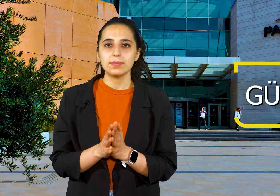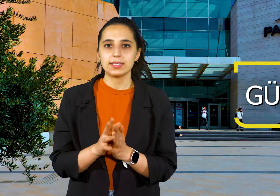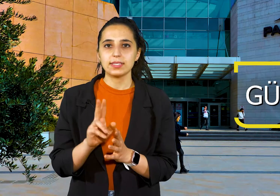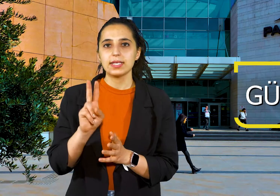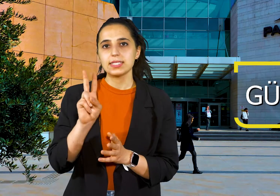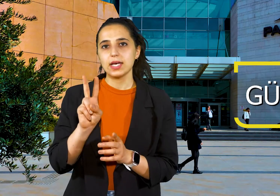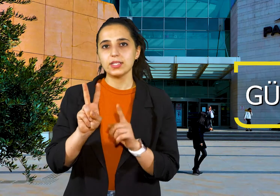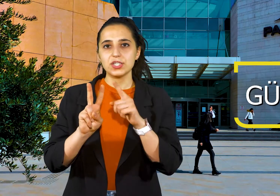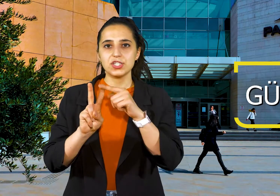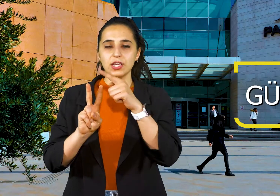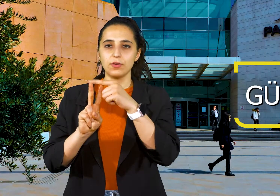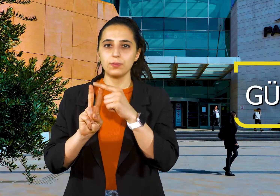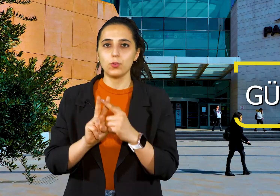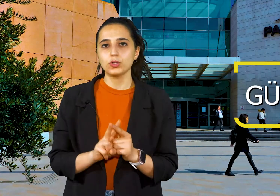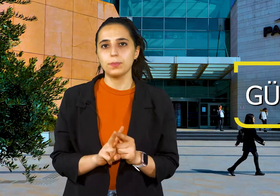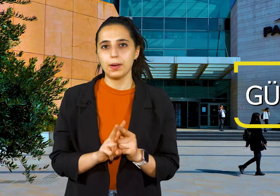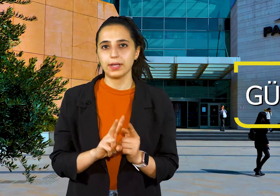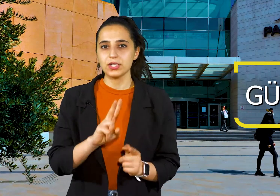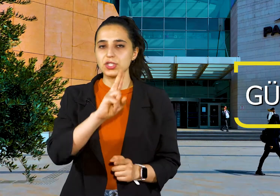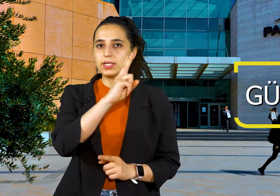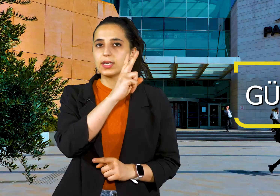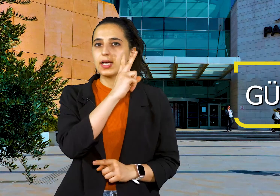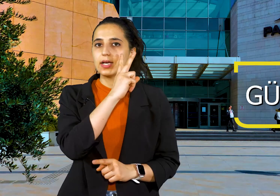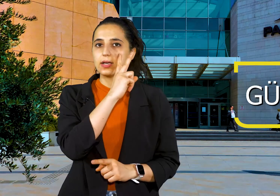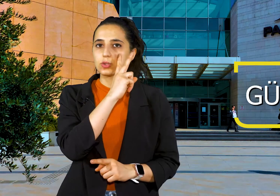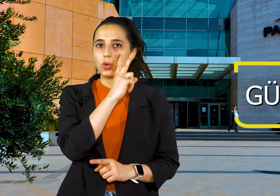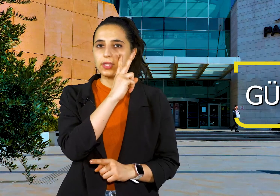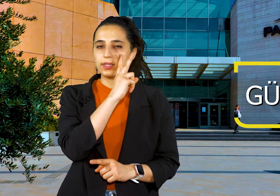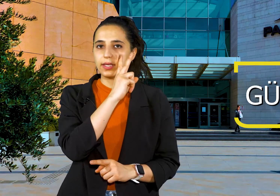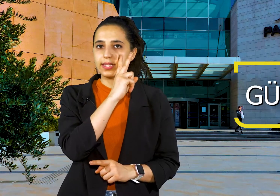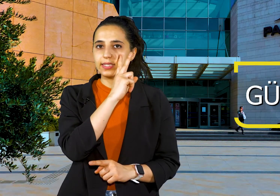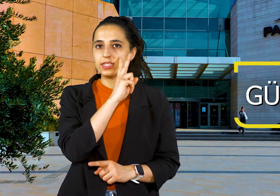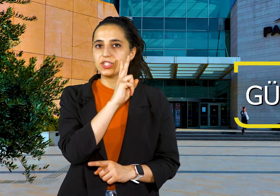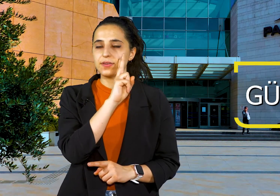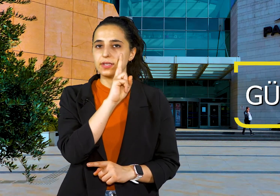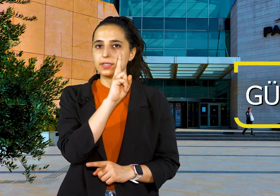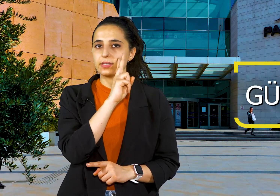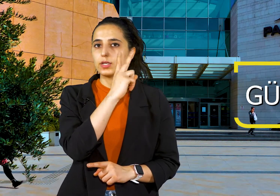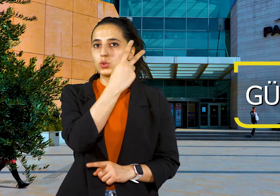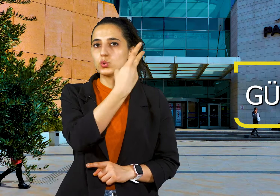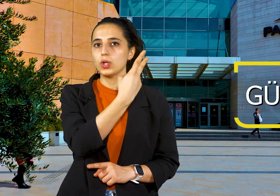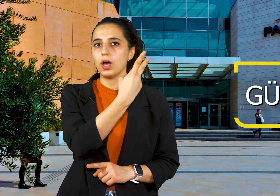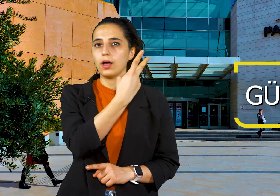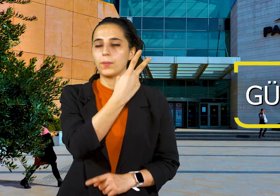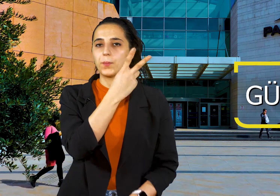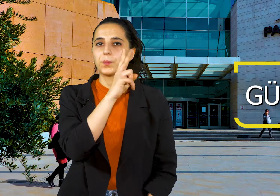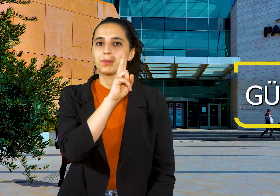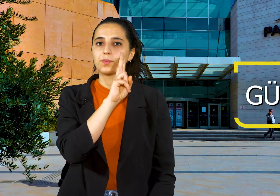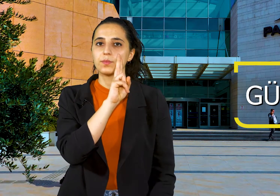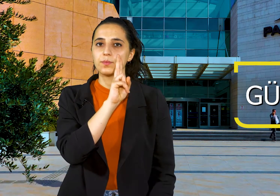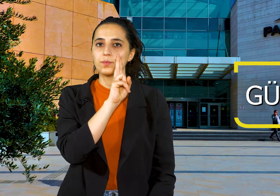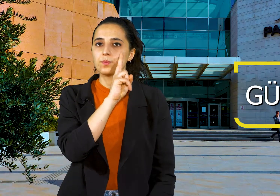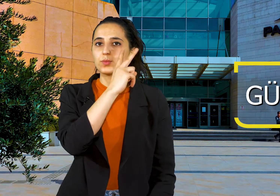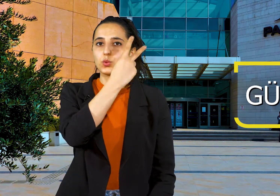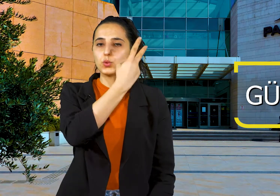elimizin sadece işaret ve orta parmak açık, sol yanağa getirilir, çevrilir. Günah.